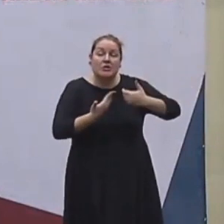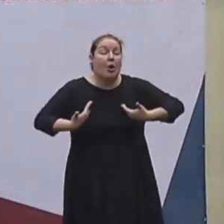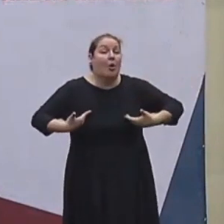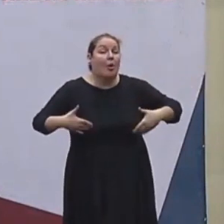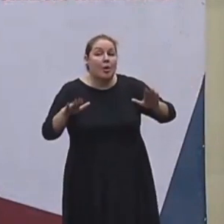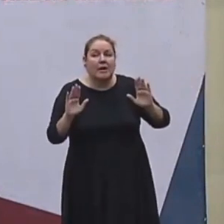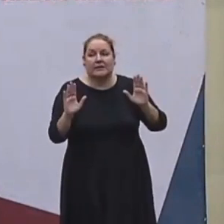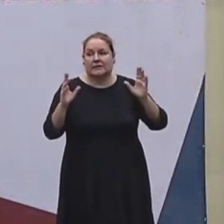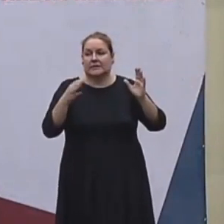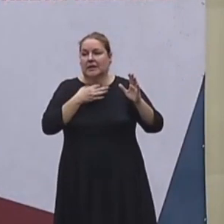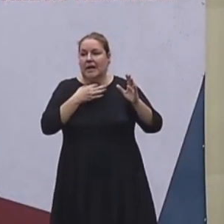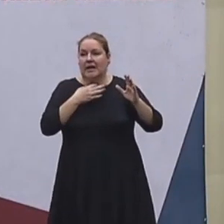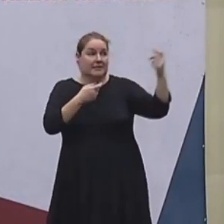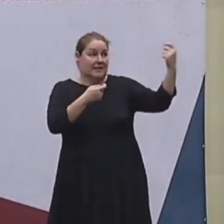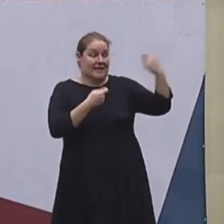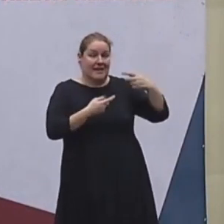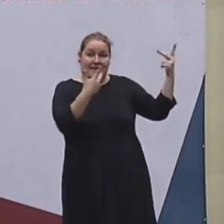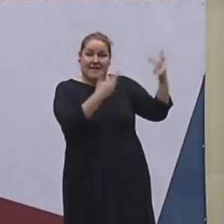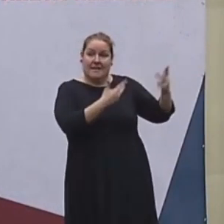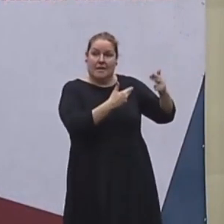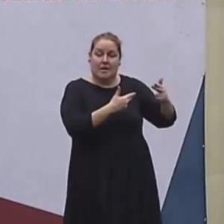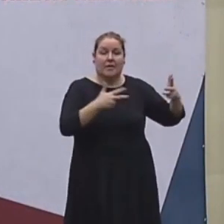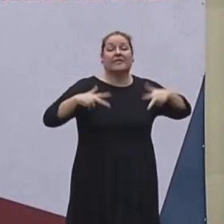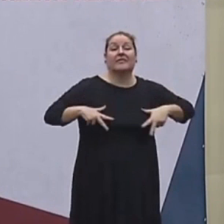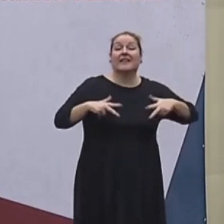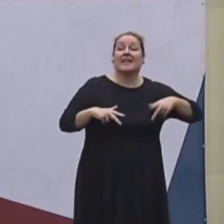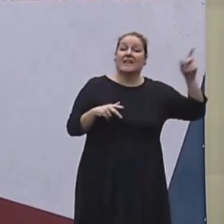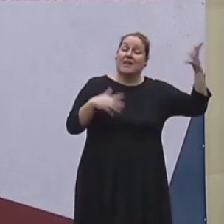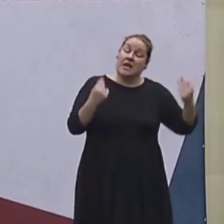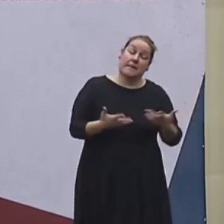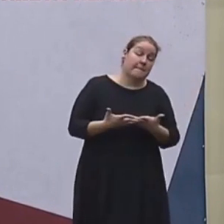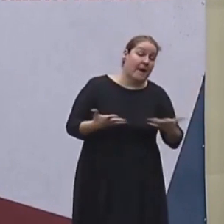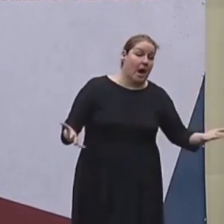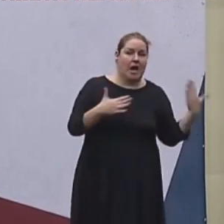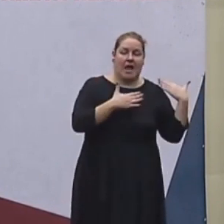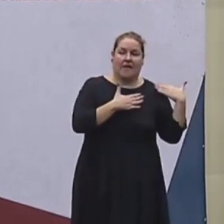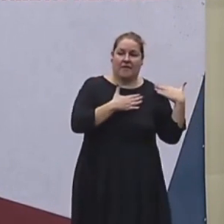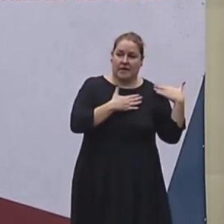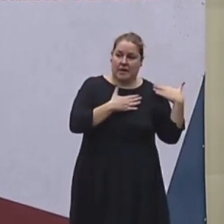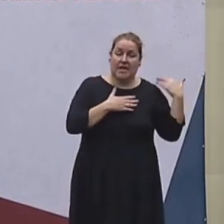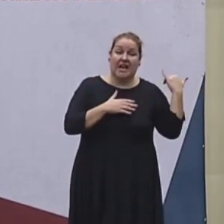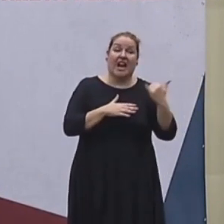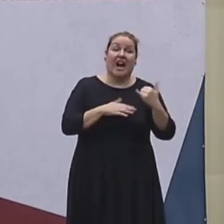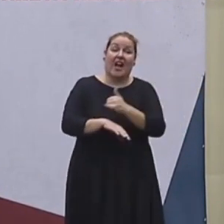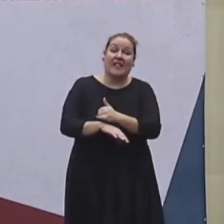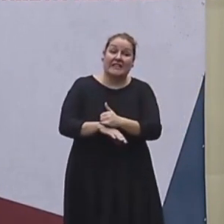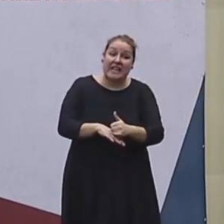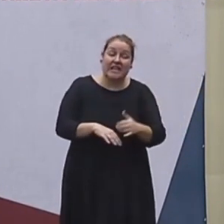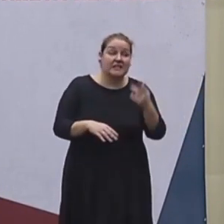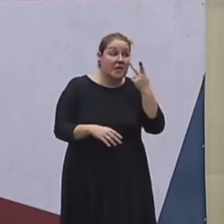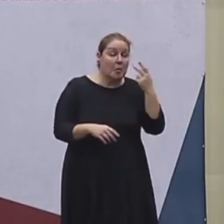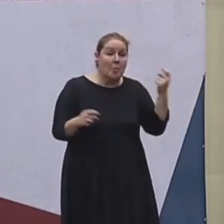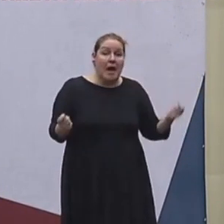χωρίς ΔΙΤ με τις μεγάλες εταιρείες. Η κυβέρνηση έχει μεγάλη ευθύνη για την καθυστέρηση που